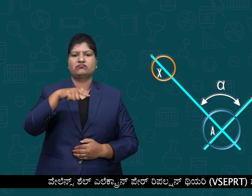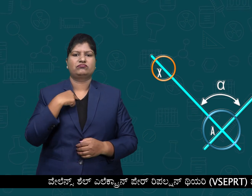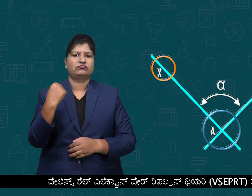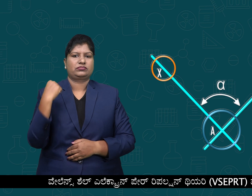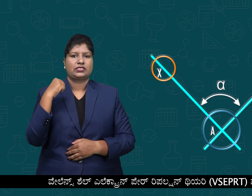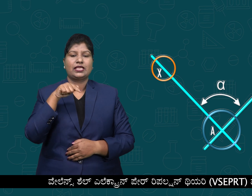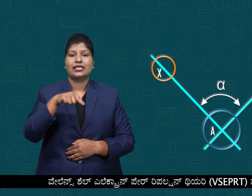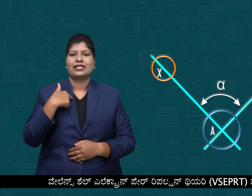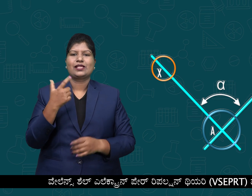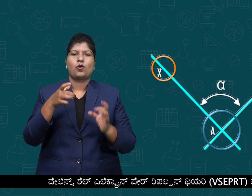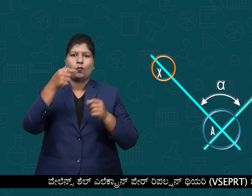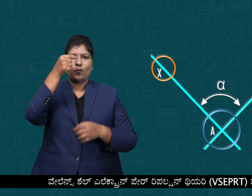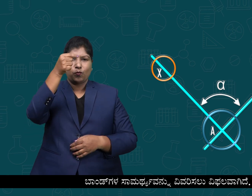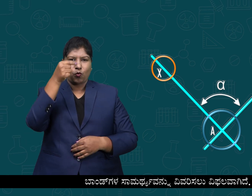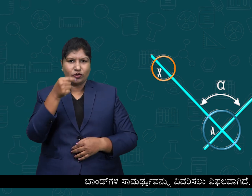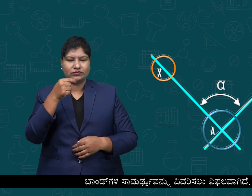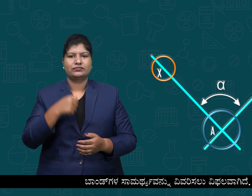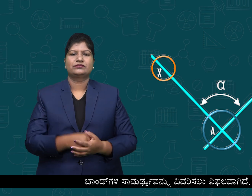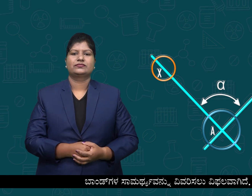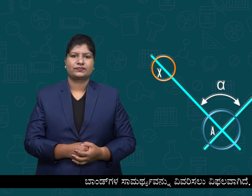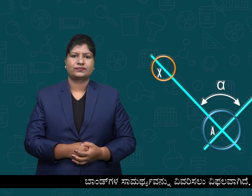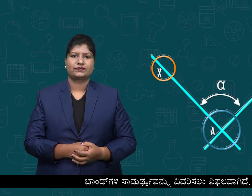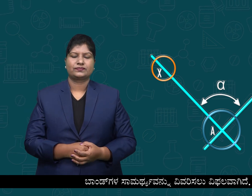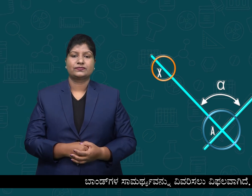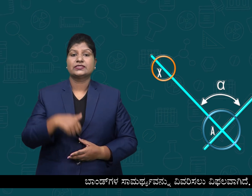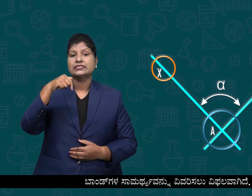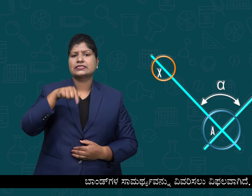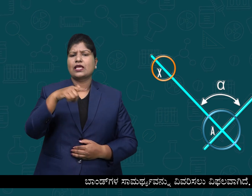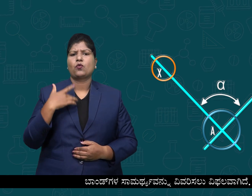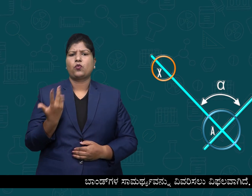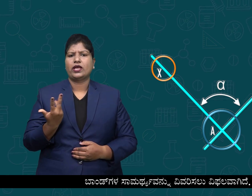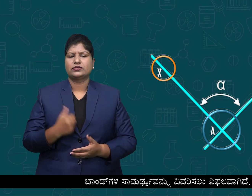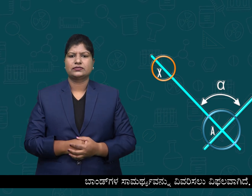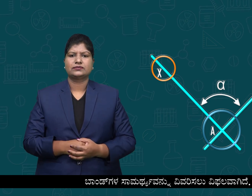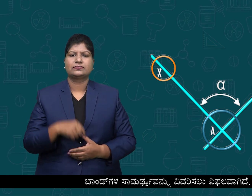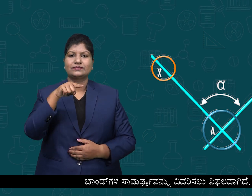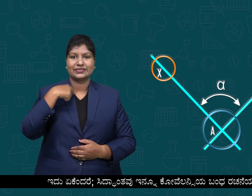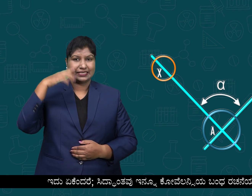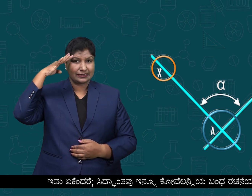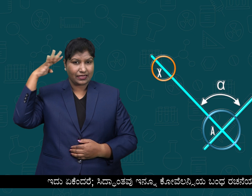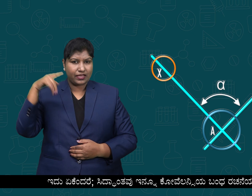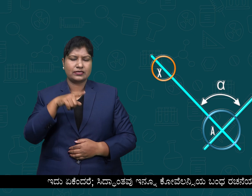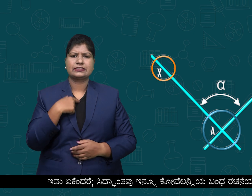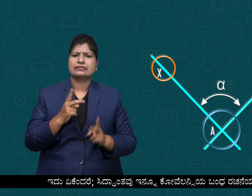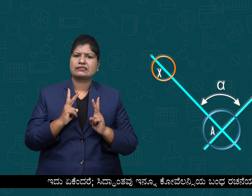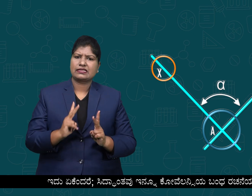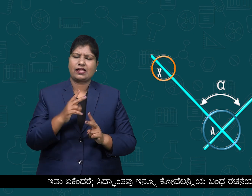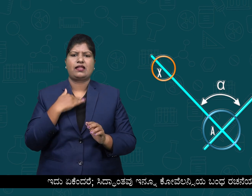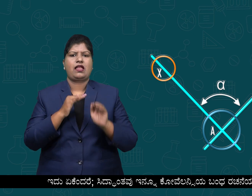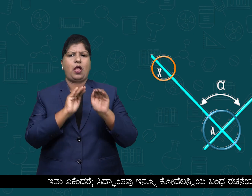VSEPRT ಮುಖ್ಯವಾಗಿ ಬಾಂಡ್ಗಳ ಸಾಮರ್ಥ್ಯವನ್ನು ವಿವರಿಸಲು ವಿಫಲವಾಗಿದೆ. ಇದು ಏಕೆಂದರೆ